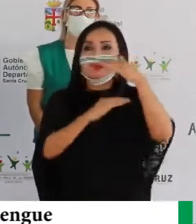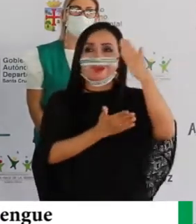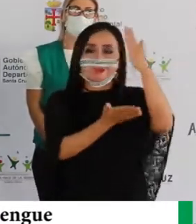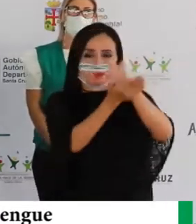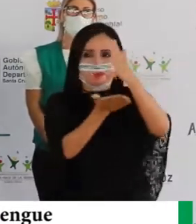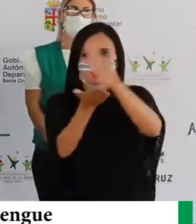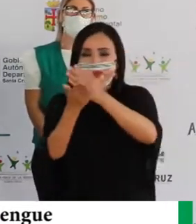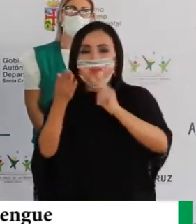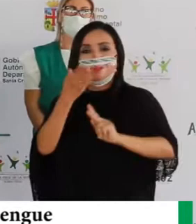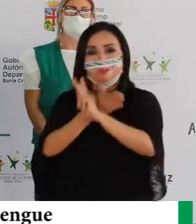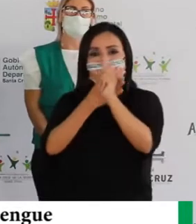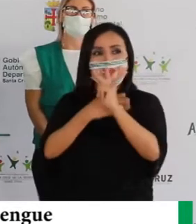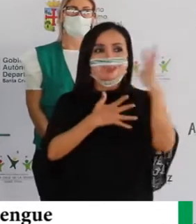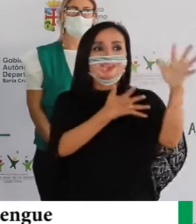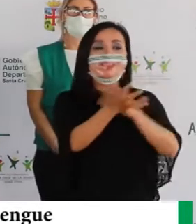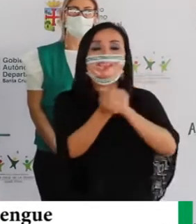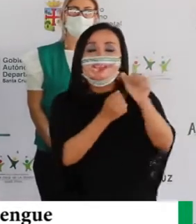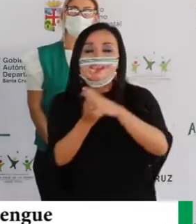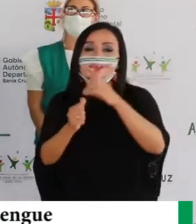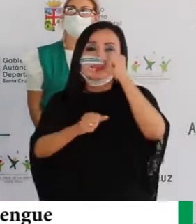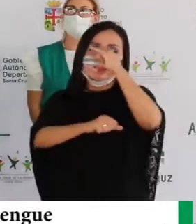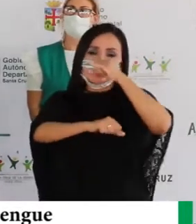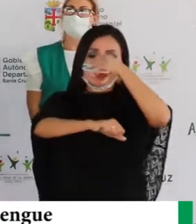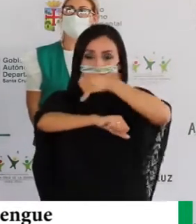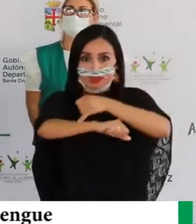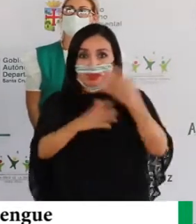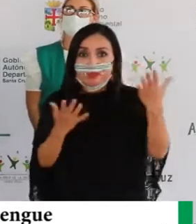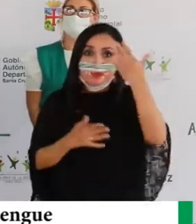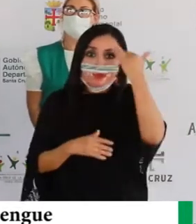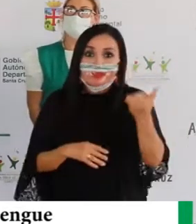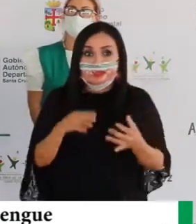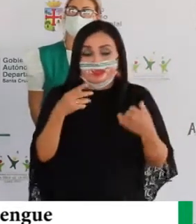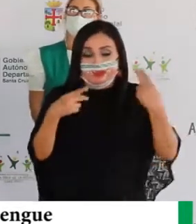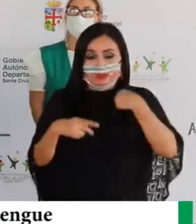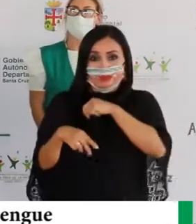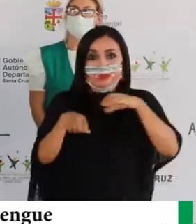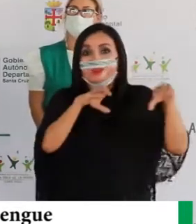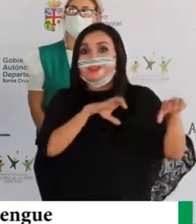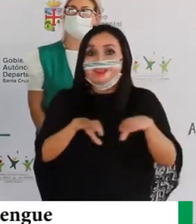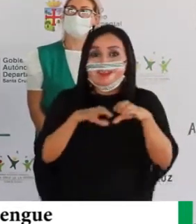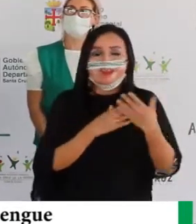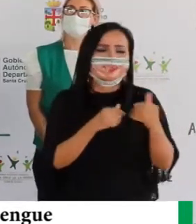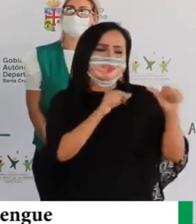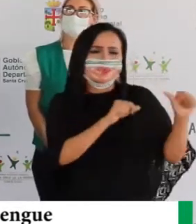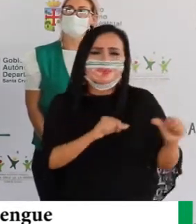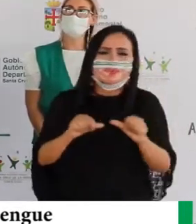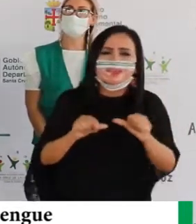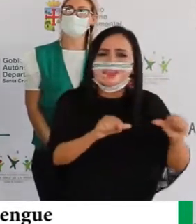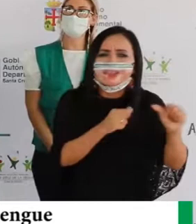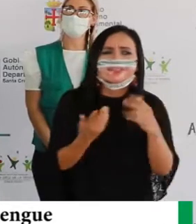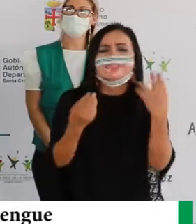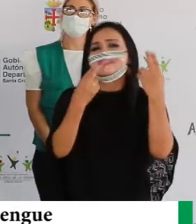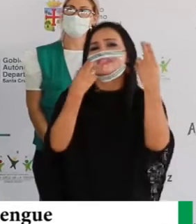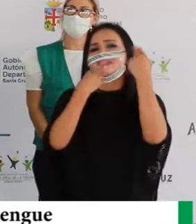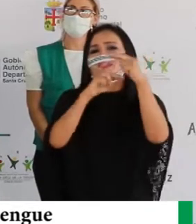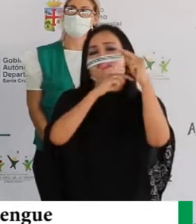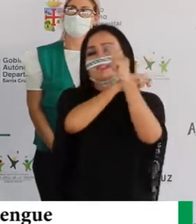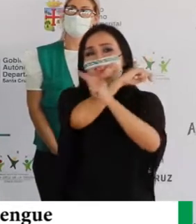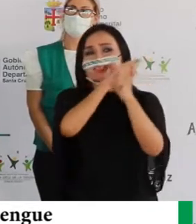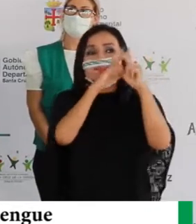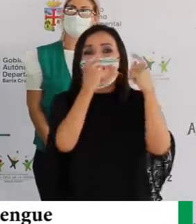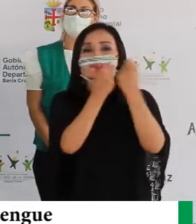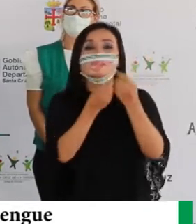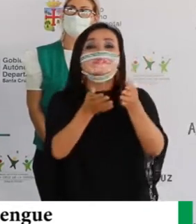contención, prevención y eliminación del dengue. Por eso, mientras hacemos estas actividades a nivel departamental,